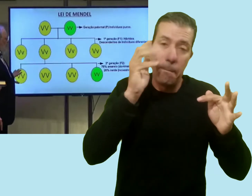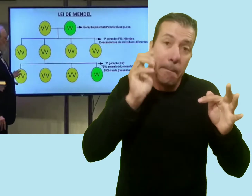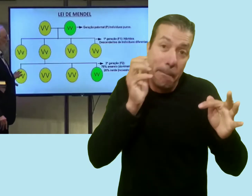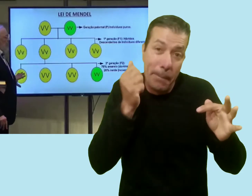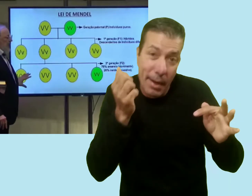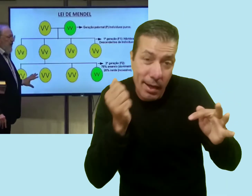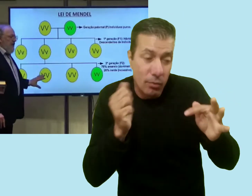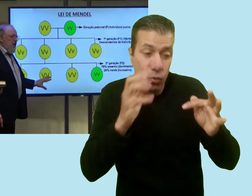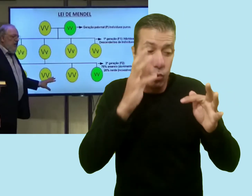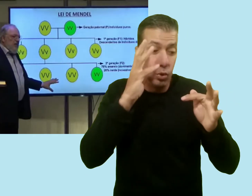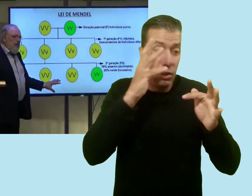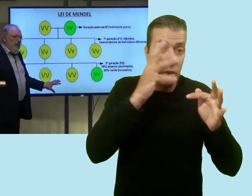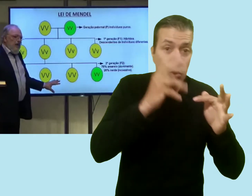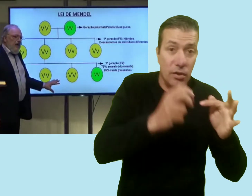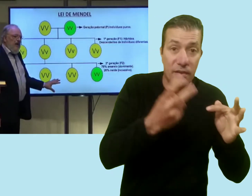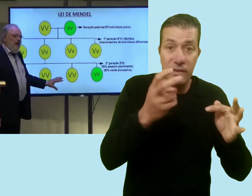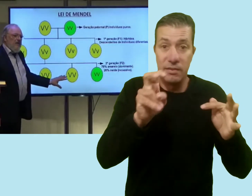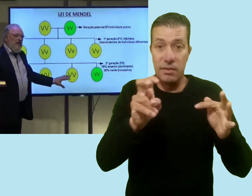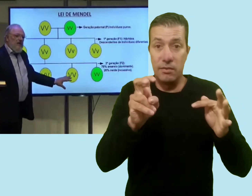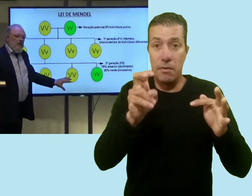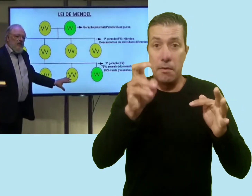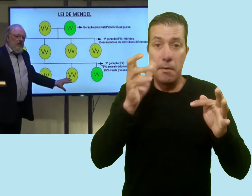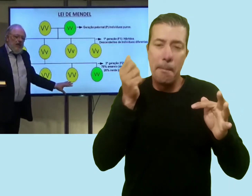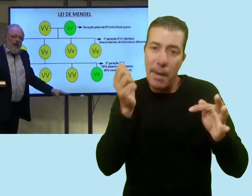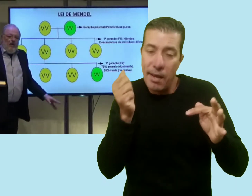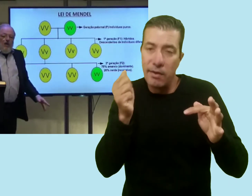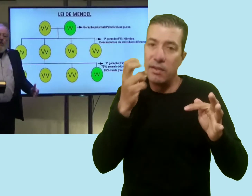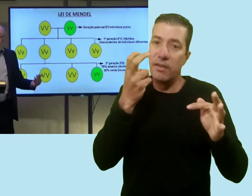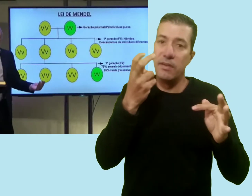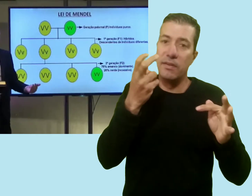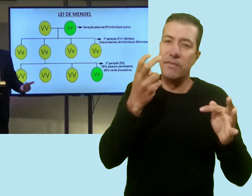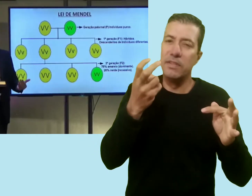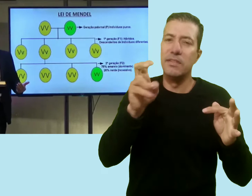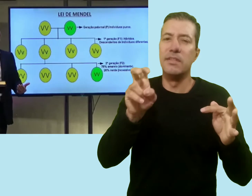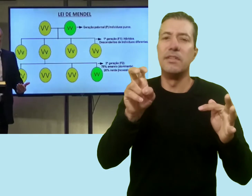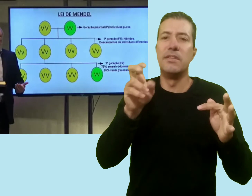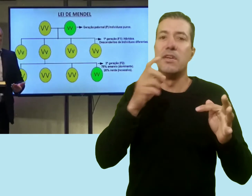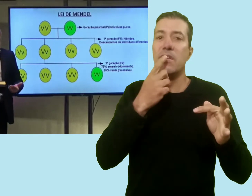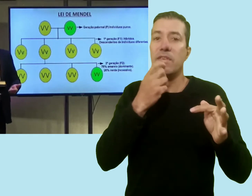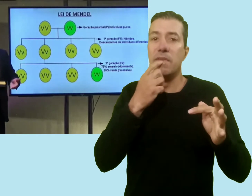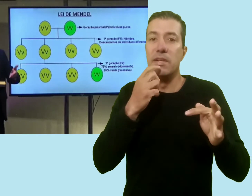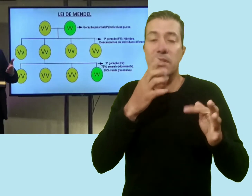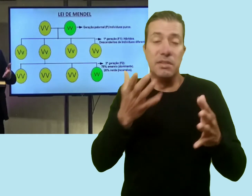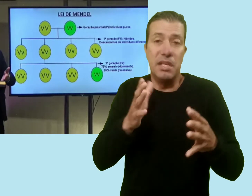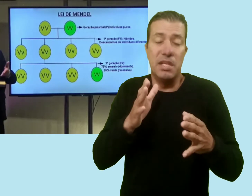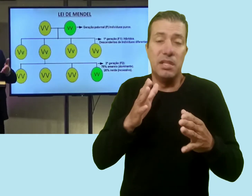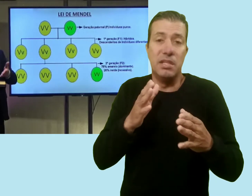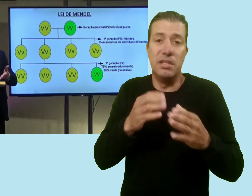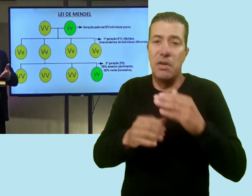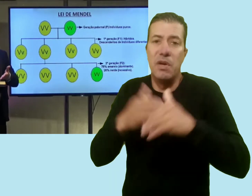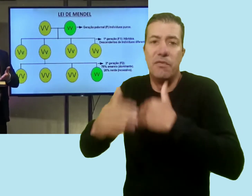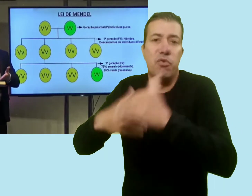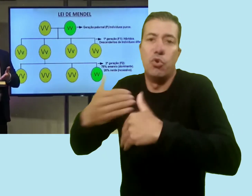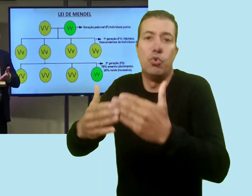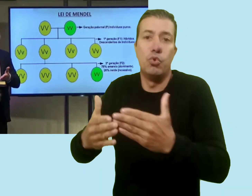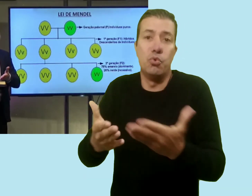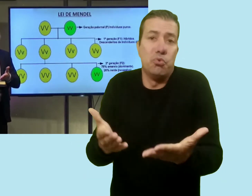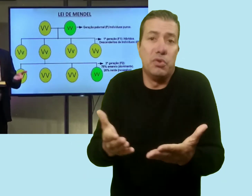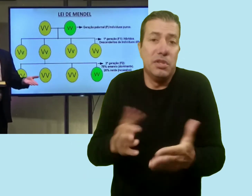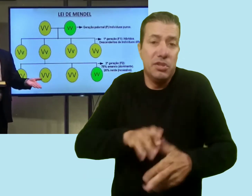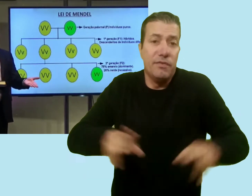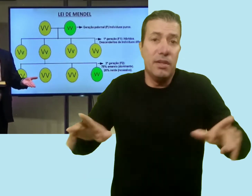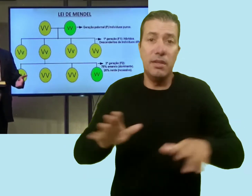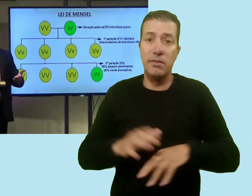geração, 75% branca, 25% vermelha. O que isso demonstrou? Que nem forçadamente